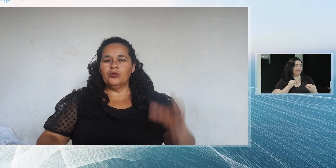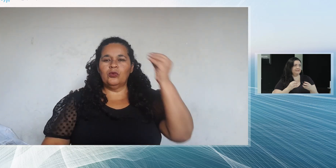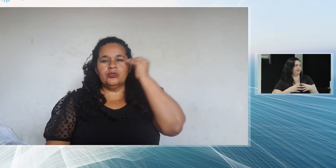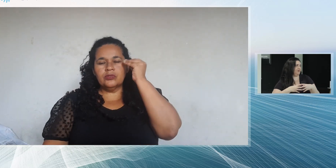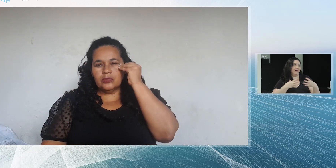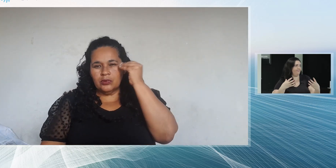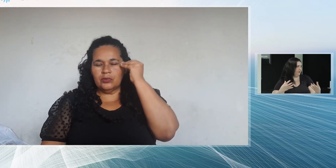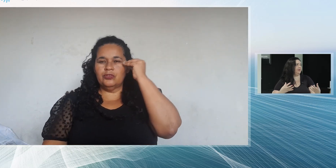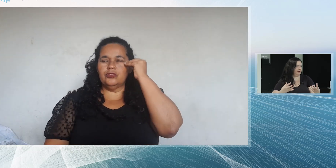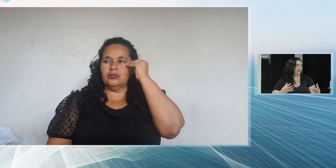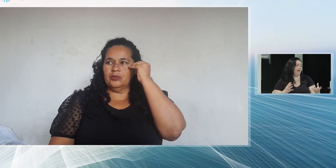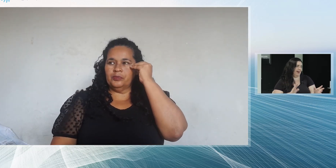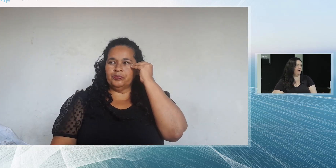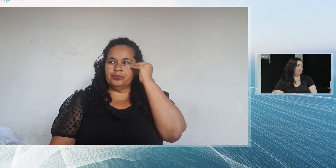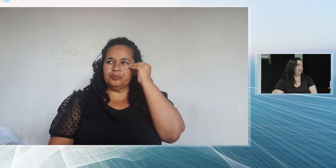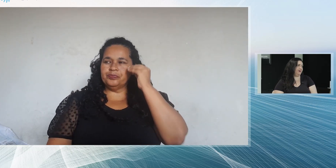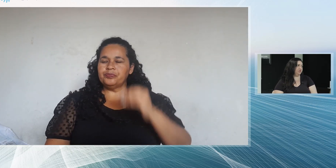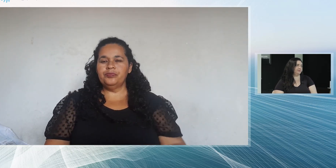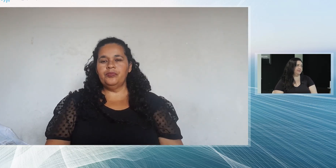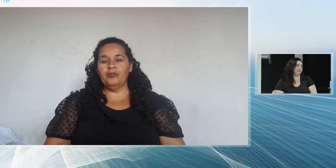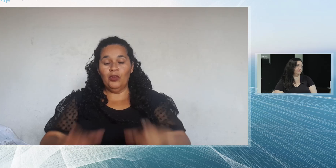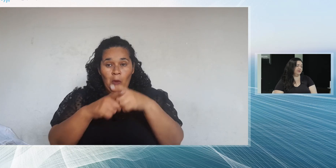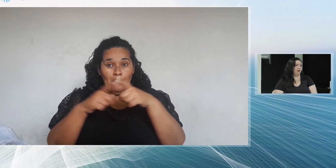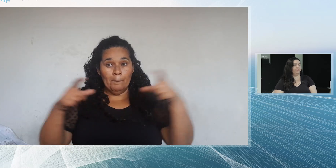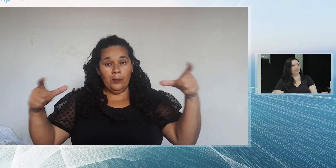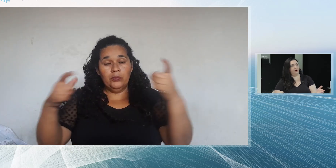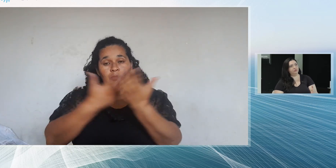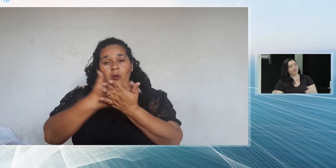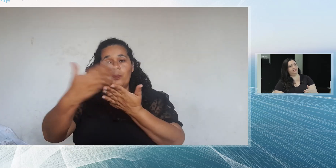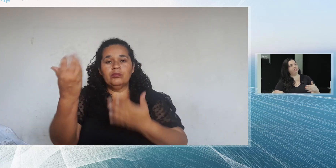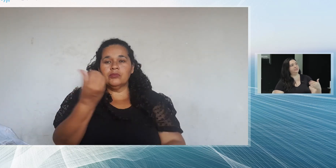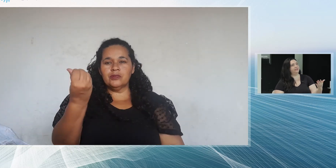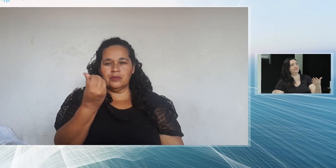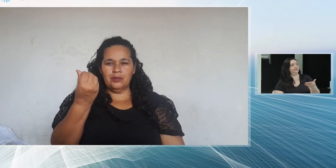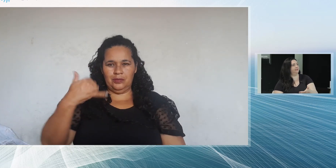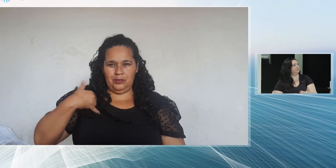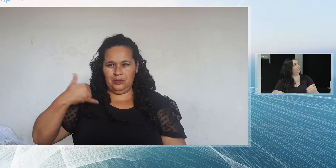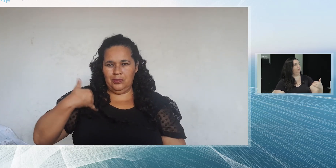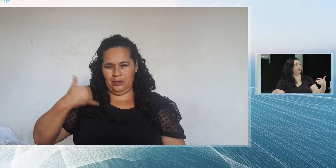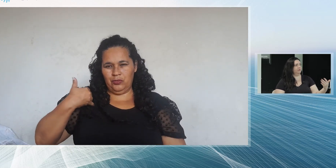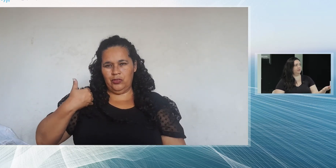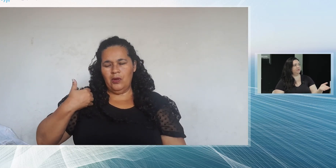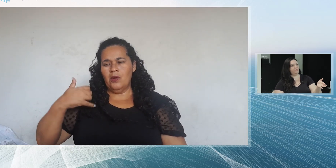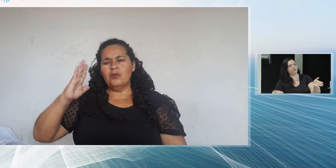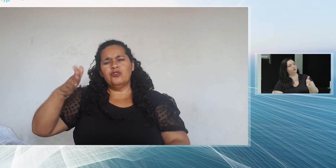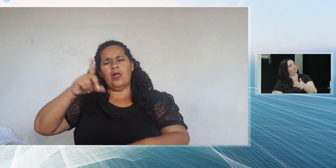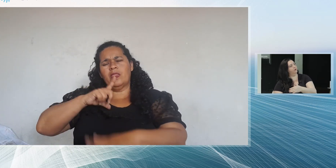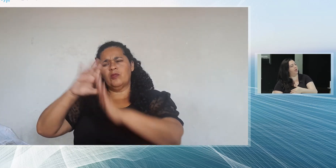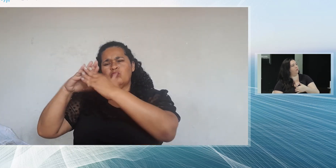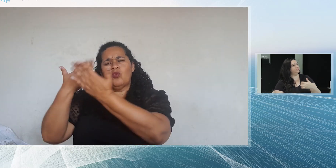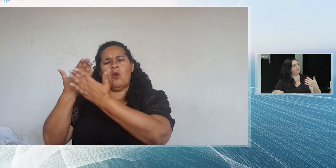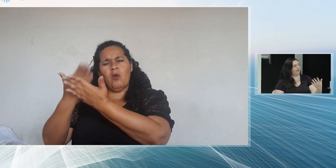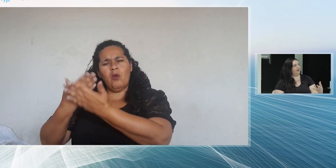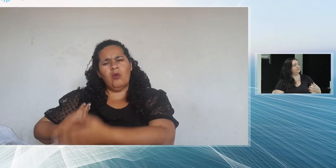menos que 6, mas não é a maioria. A maioria é a partir dos 6 anos, porque é onde a criança já está inserida na escola, a criança já passou